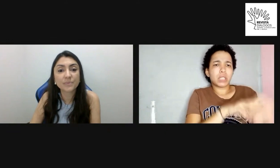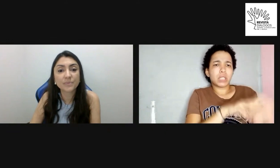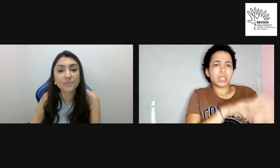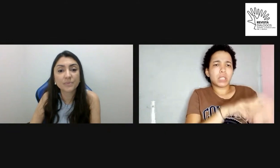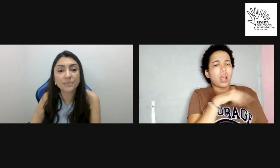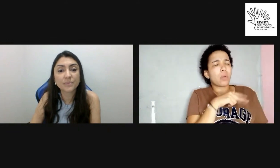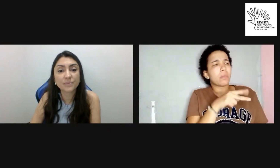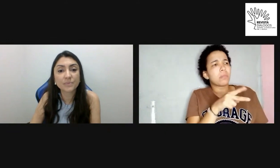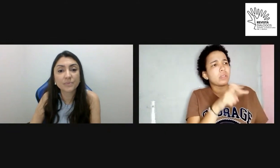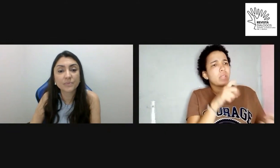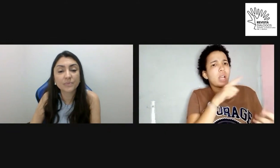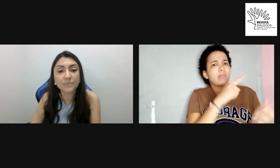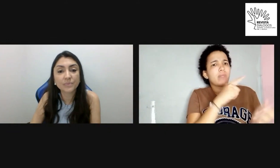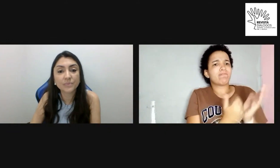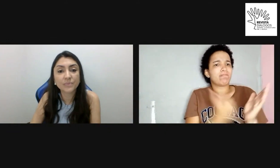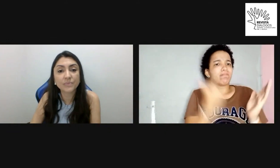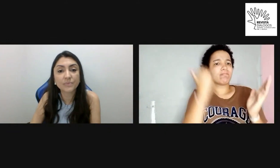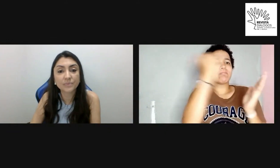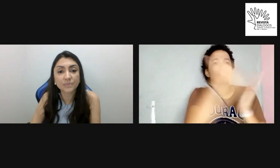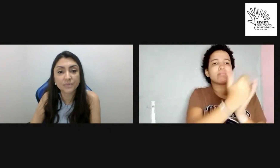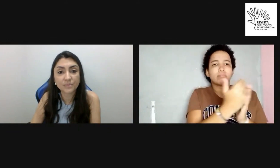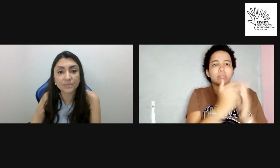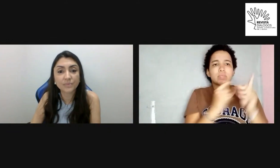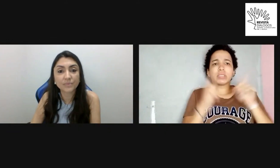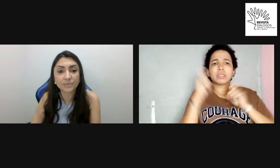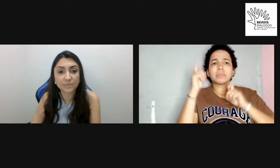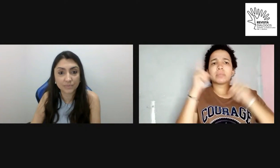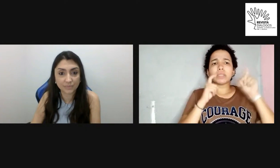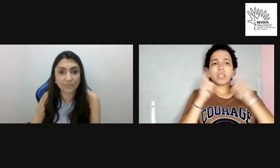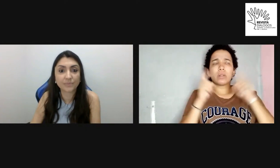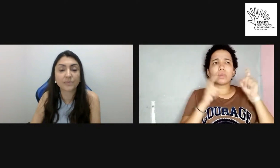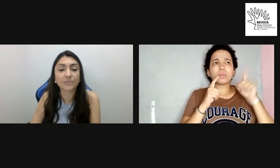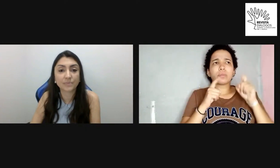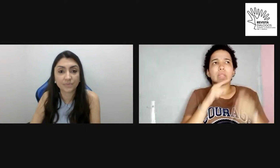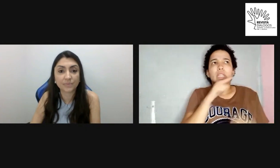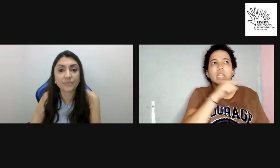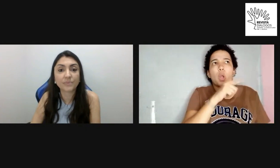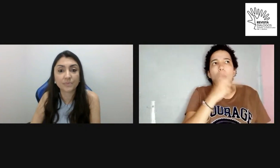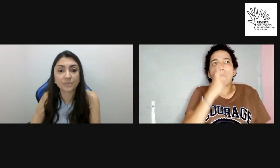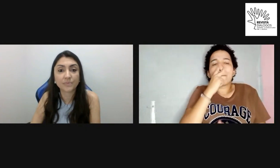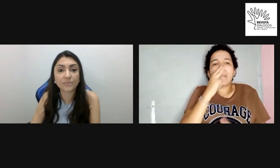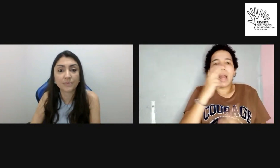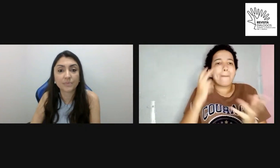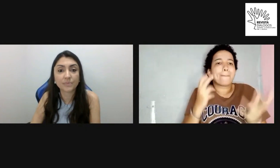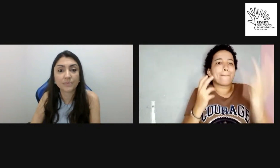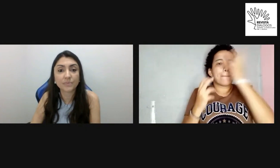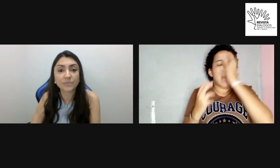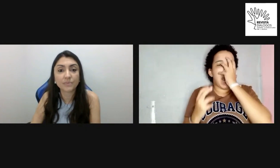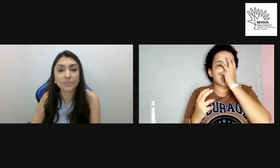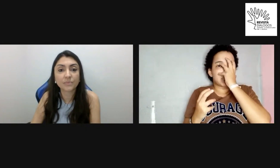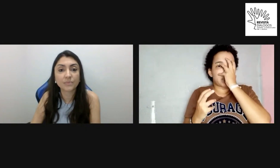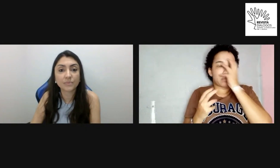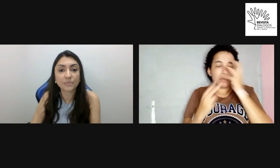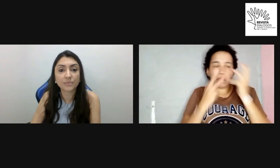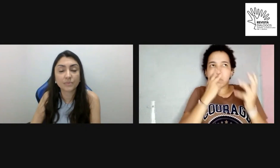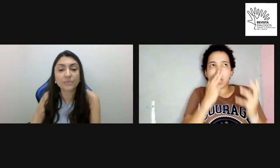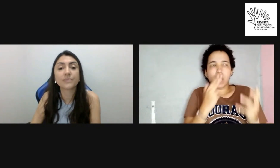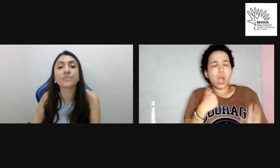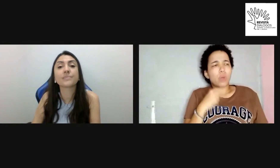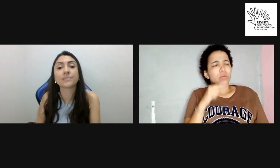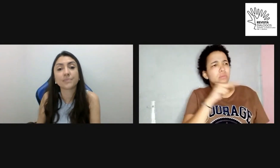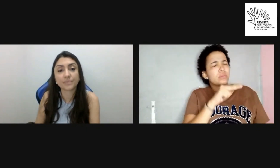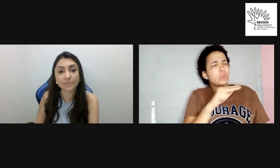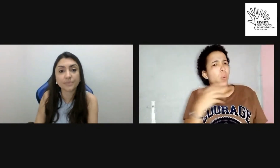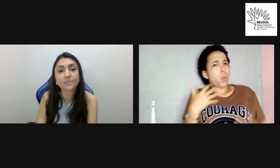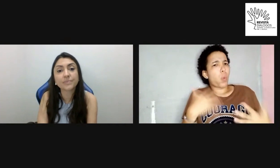uma pesquisa bem aprofundada sobre intensificadores de expressão faciais, mas parece uma